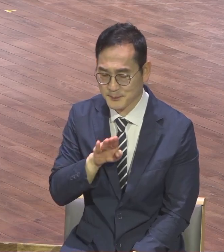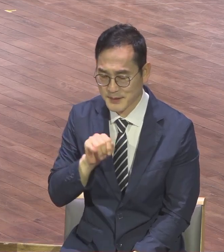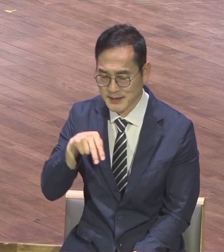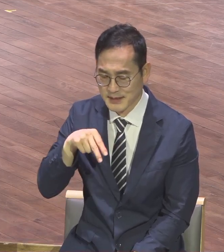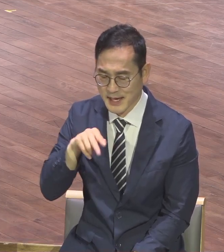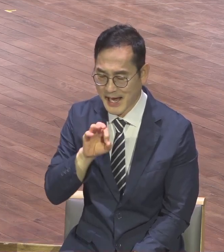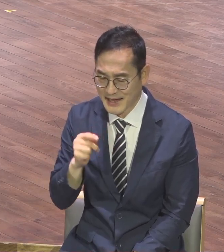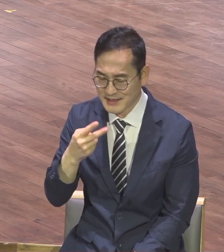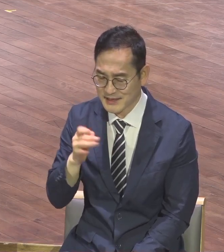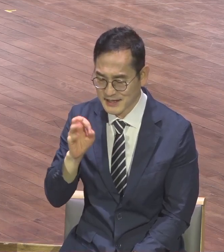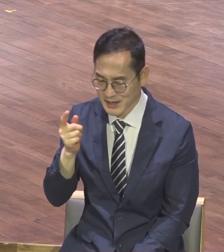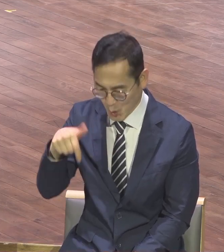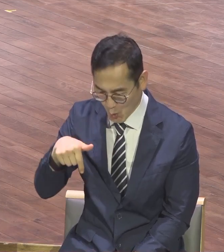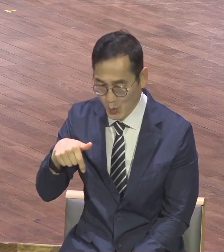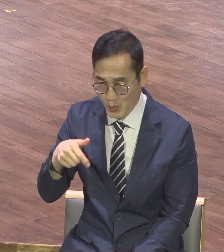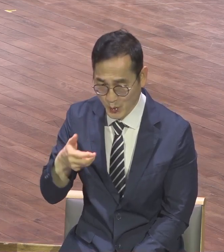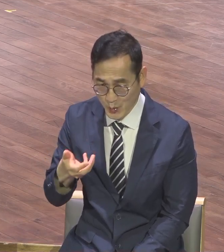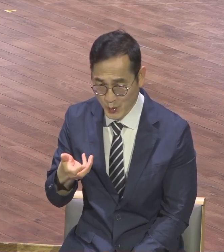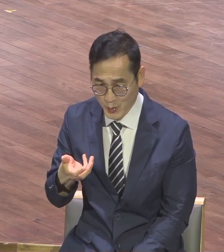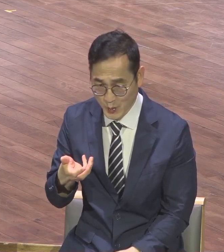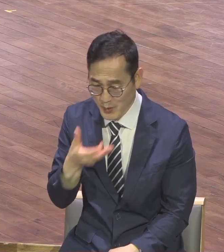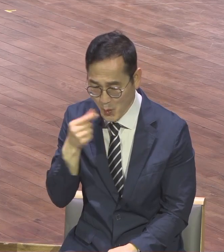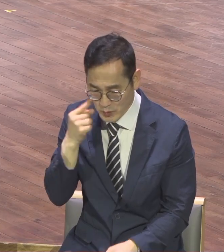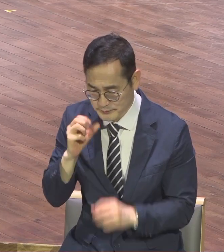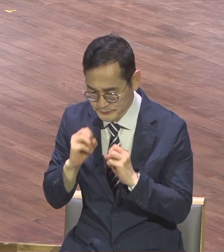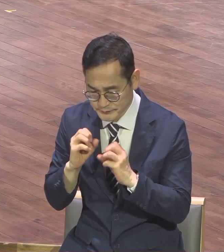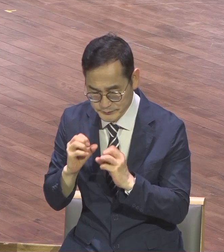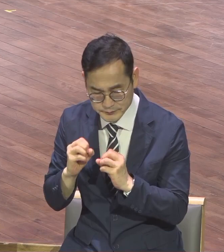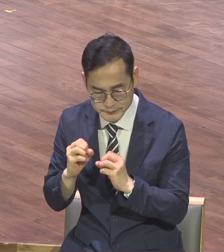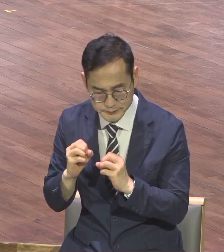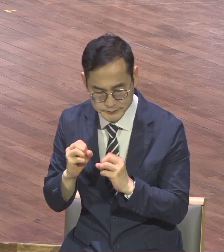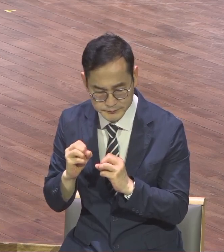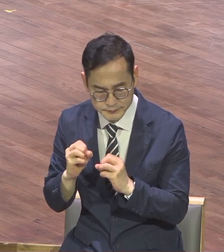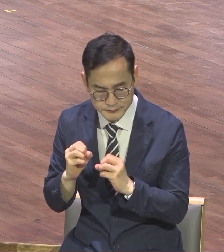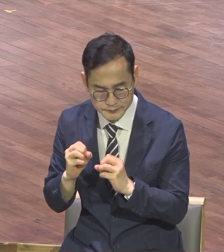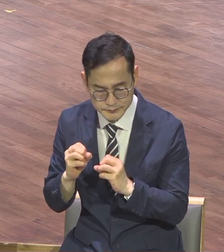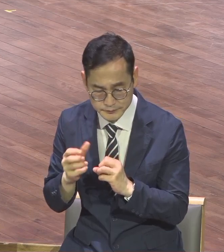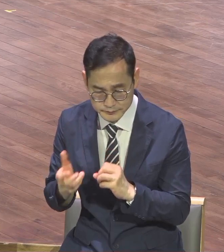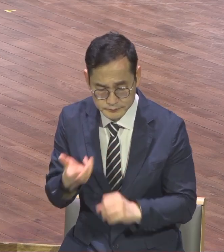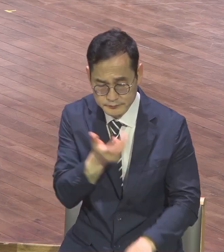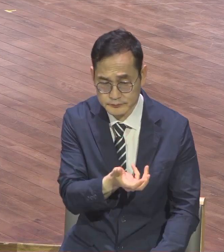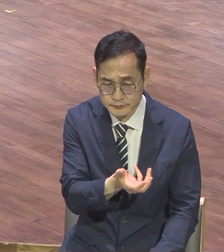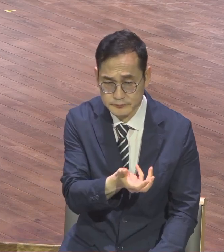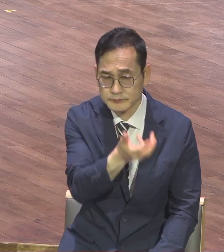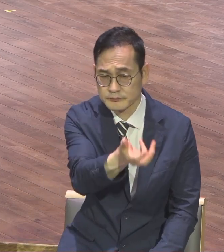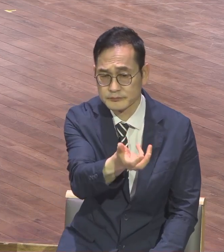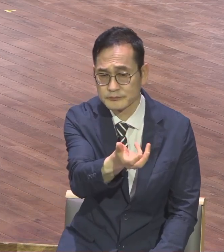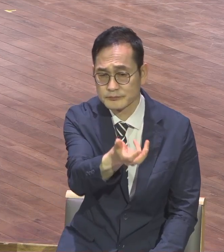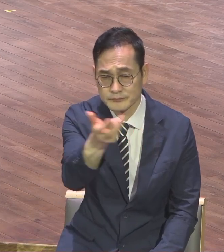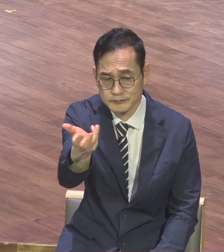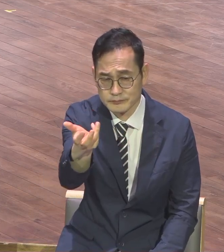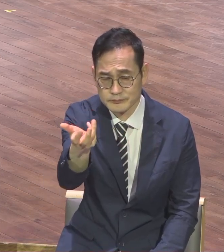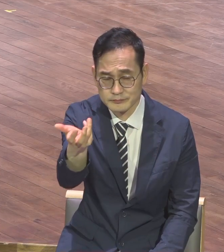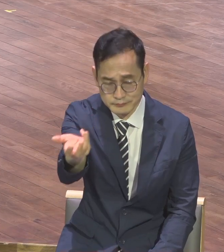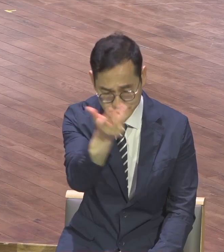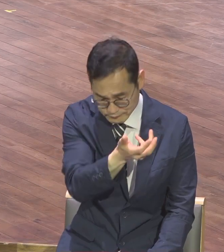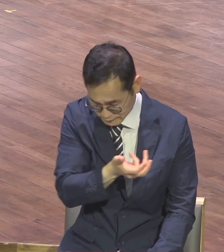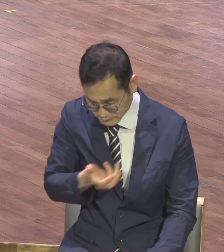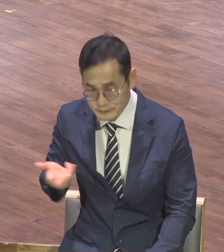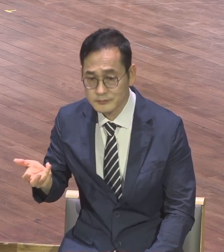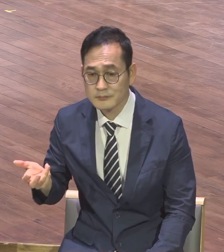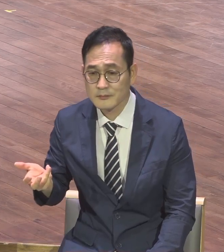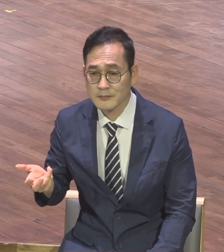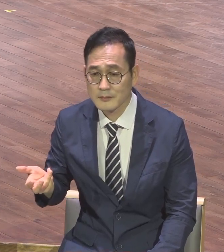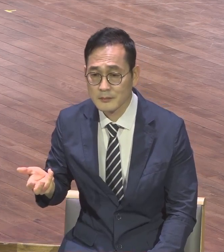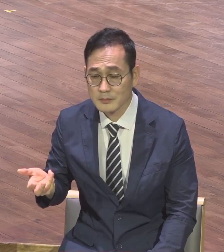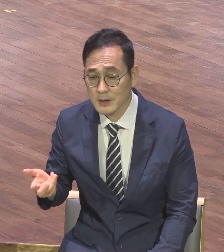비시디아가 그 안디옥 교회 거기서 이제 복음을 증거 이고니온 루시다 거쳐 다시 이제 수리아로 돌아오는 여정인데 이 선교